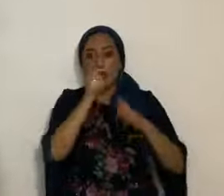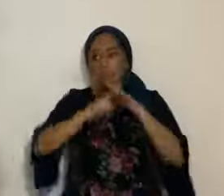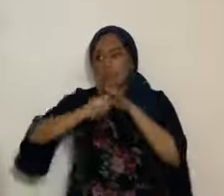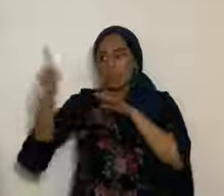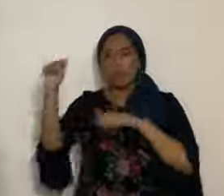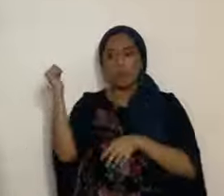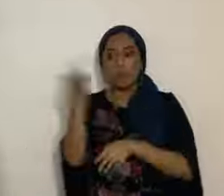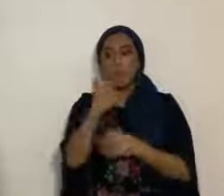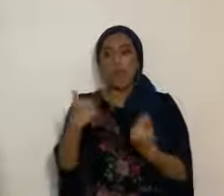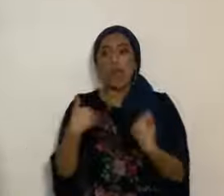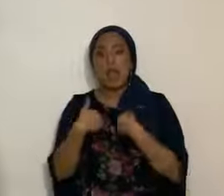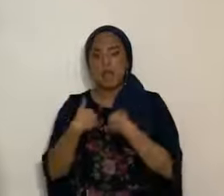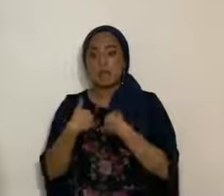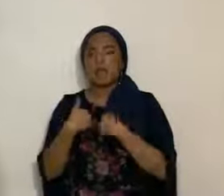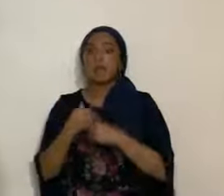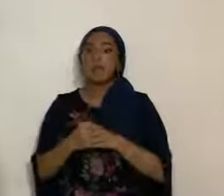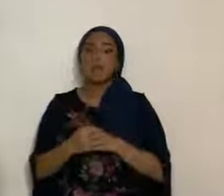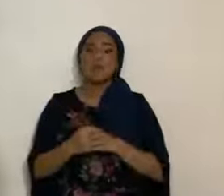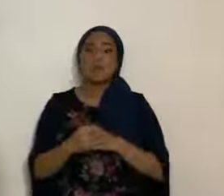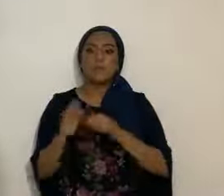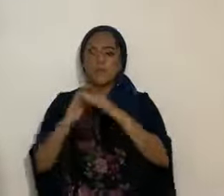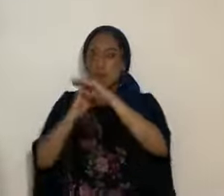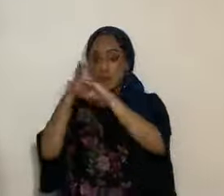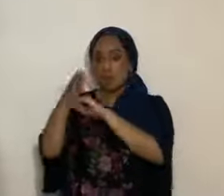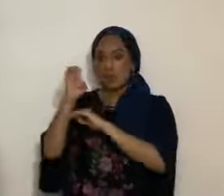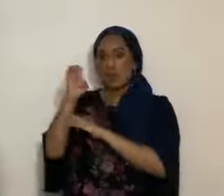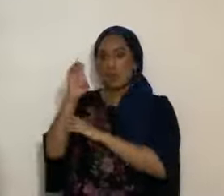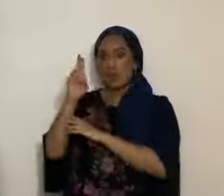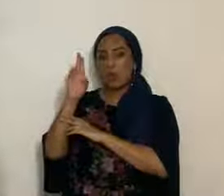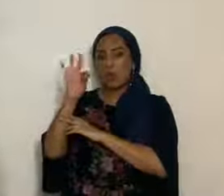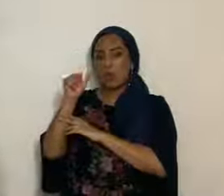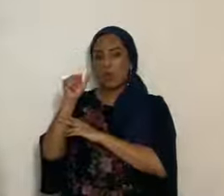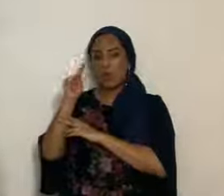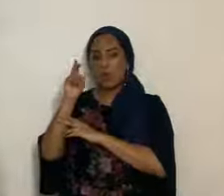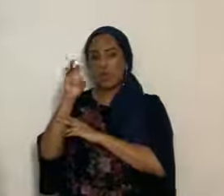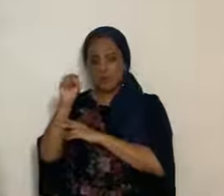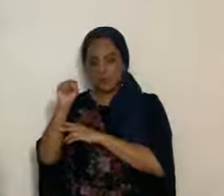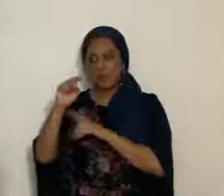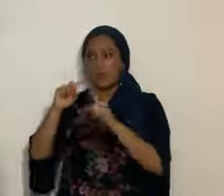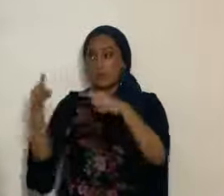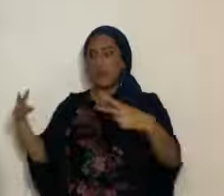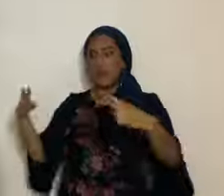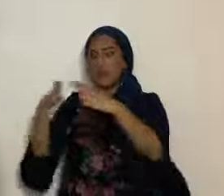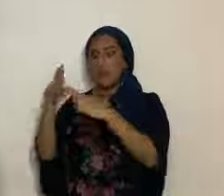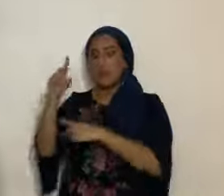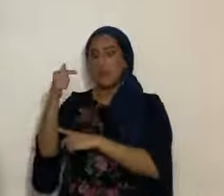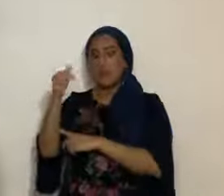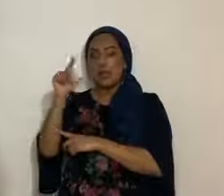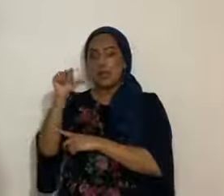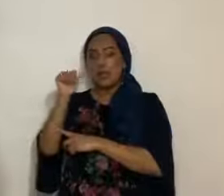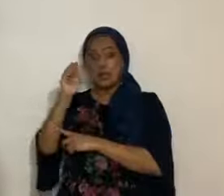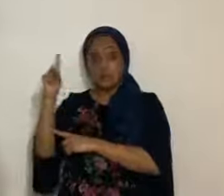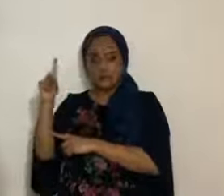tenía, y se levantó y pasó el Éufrates, y se dirigió al monte de Galaad. Y al tercer día fue